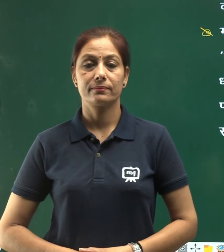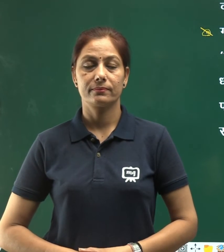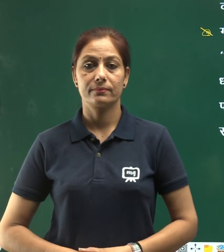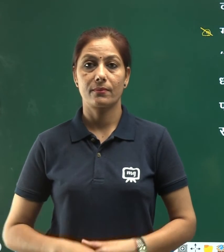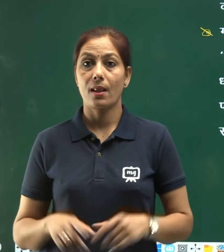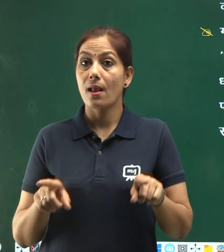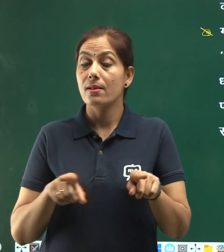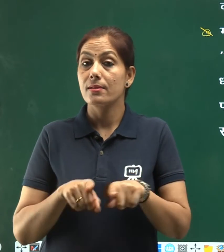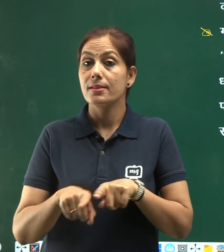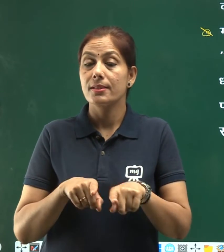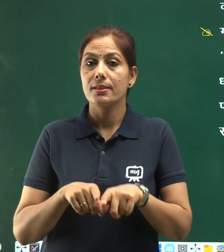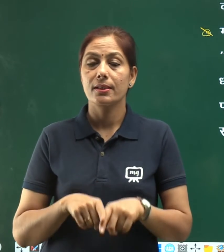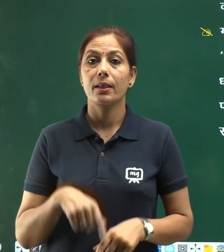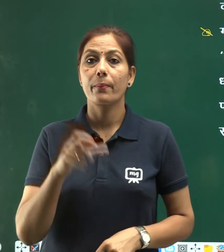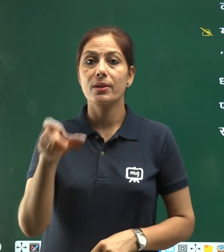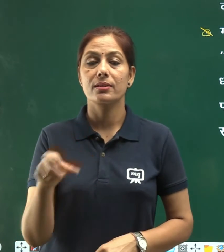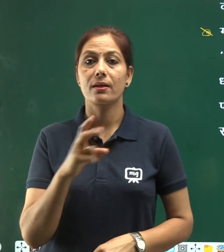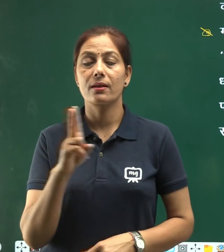जैसे सुबोध दा